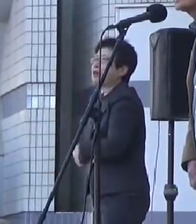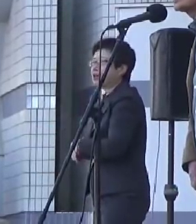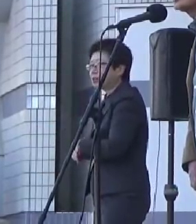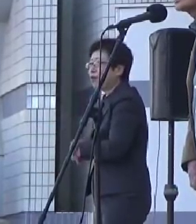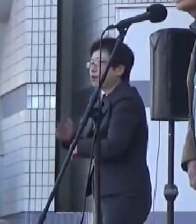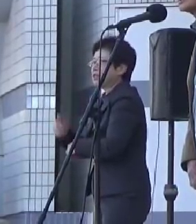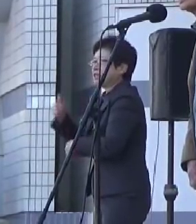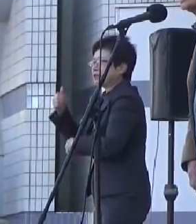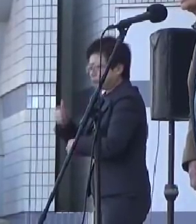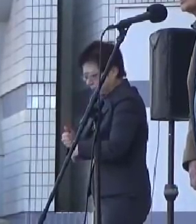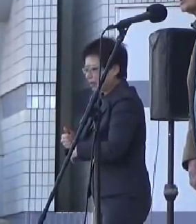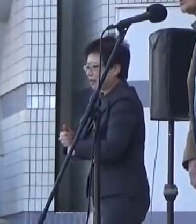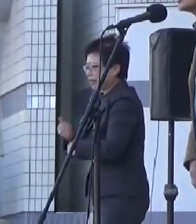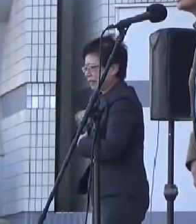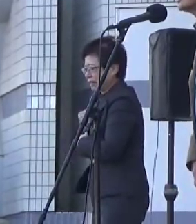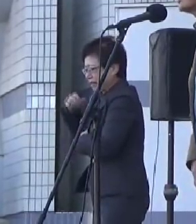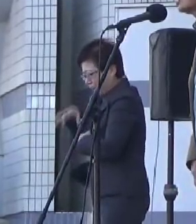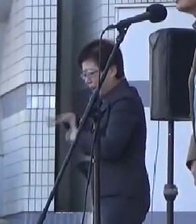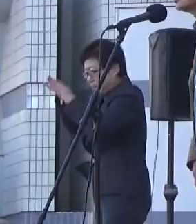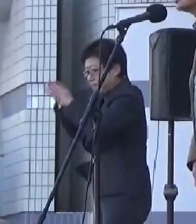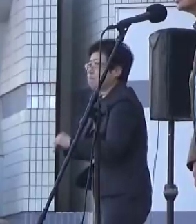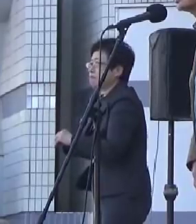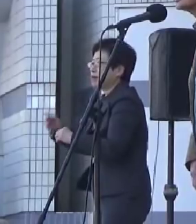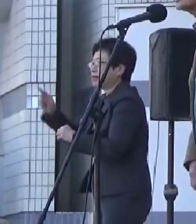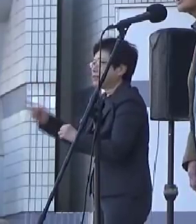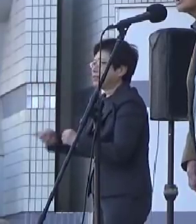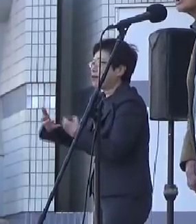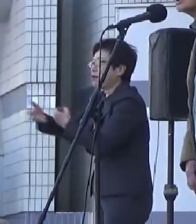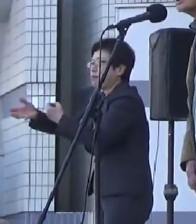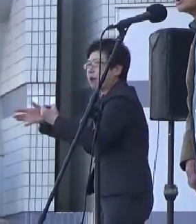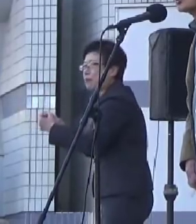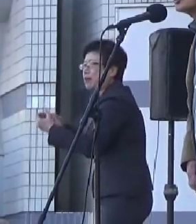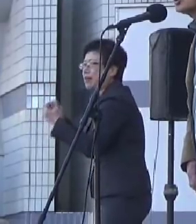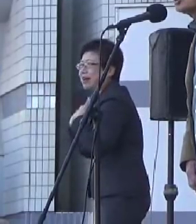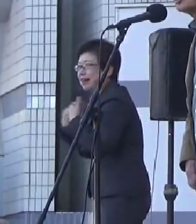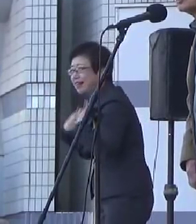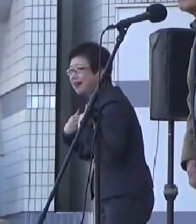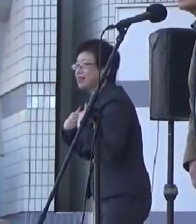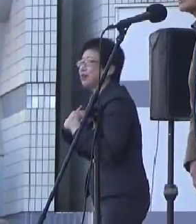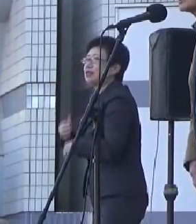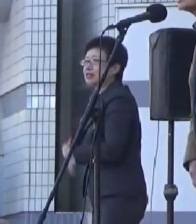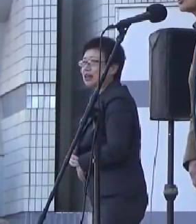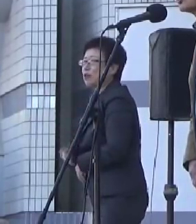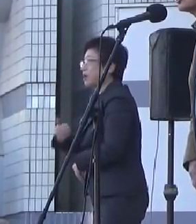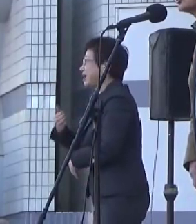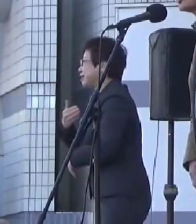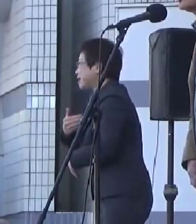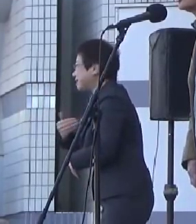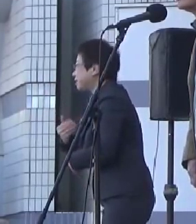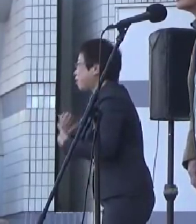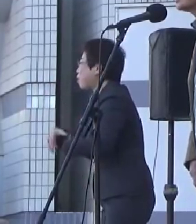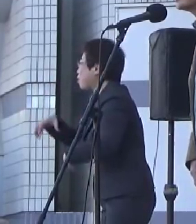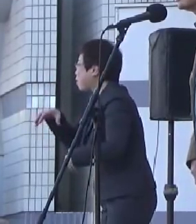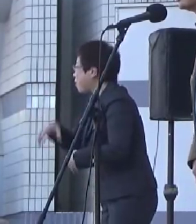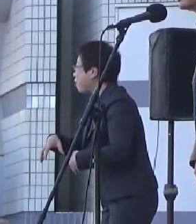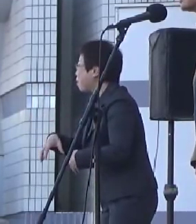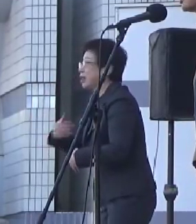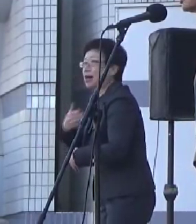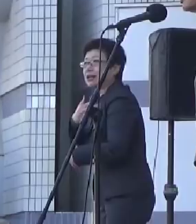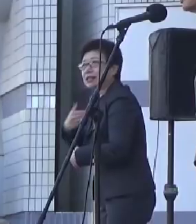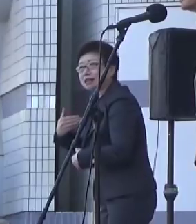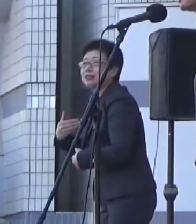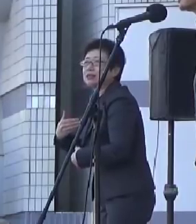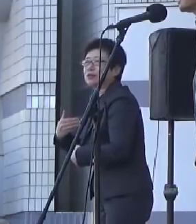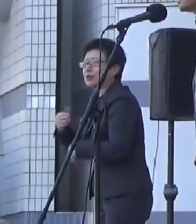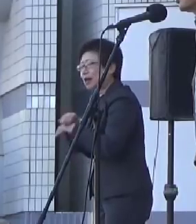地は絶対作らせない。あの自然を守る。そしてこの私たちの故郷、私たちのふる